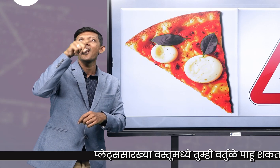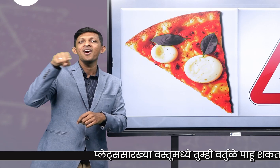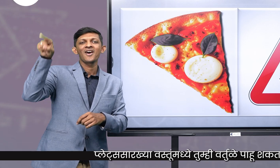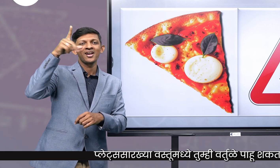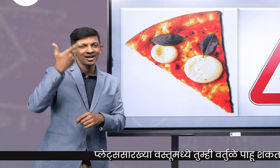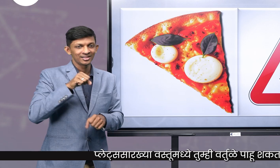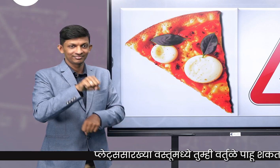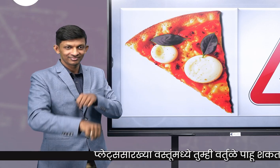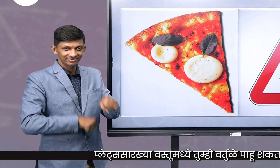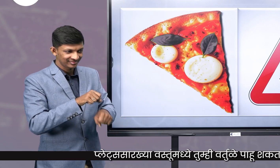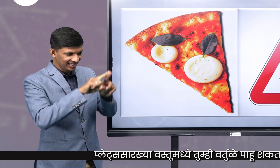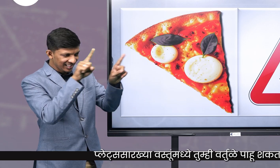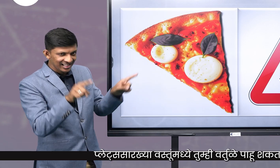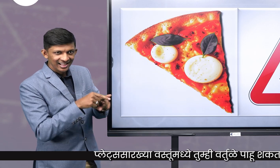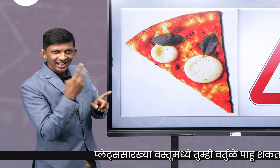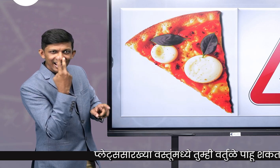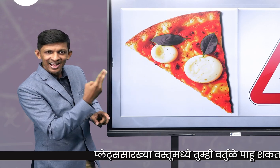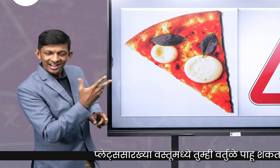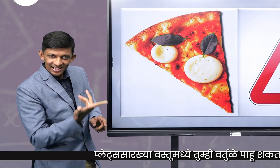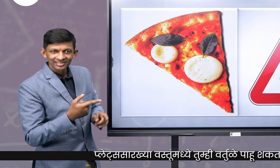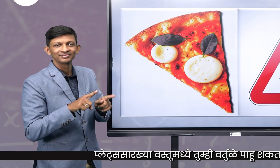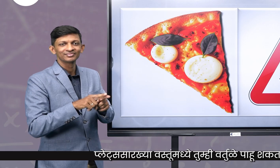प्लेट्स सारख्या वस्तूंमध्ये तुम्ही वर्तुळे पाहू शकता.